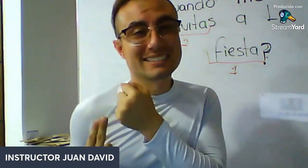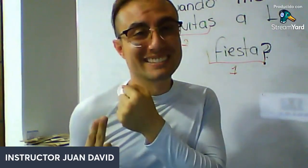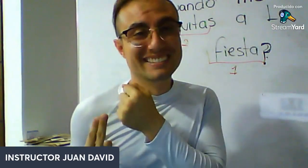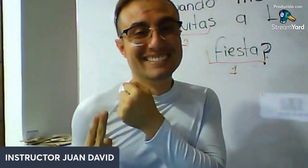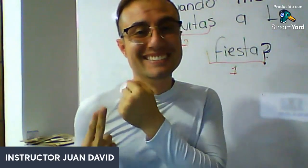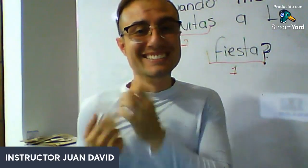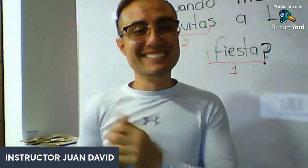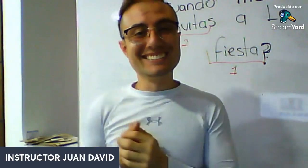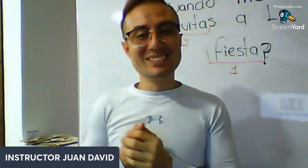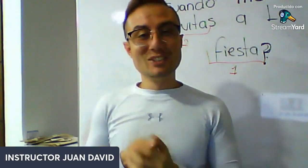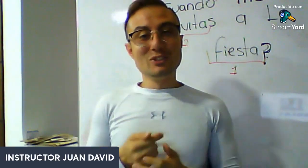sí